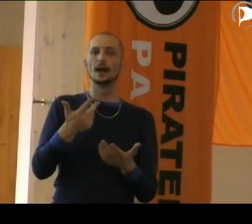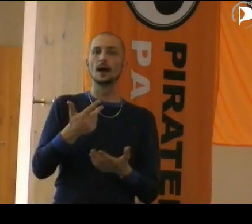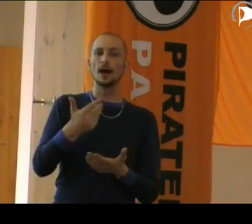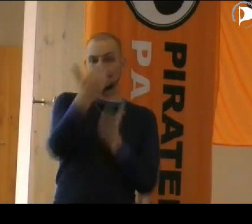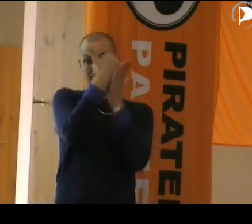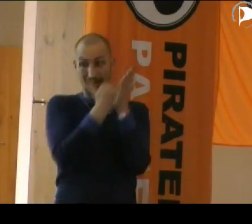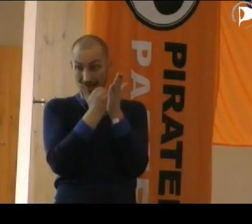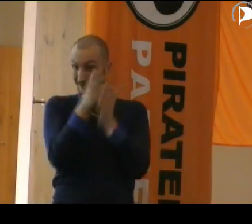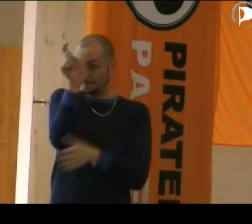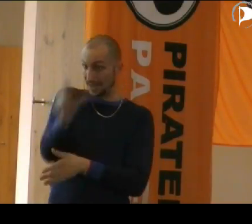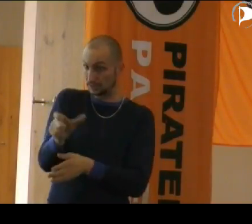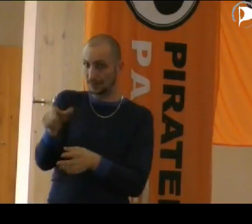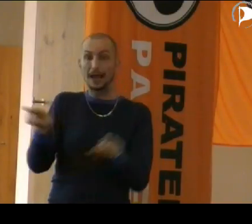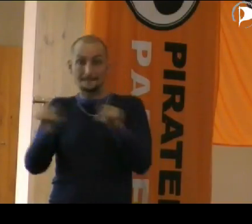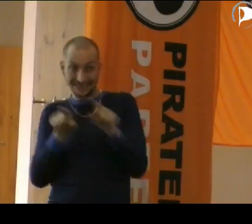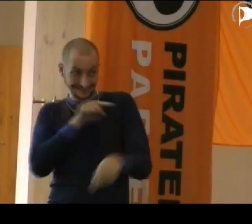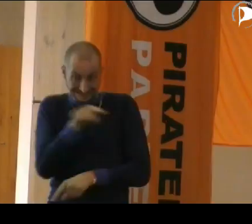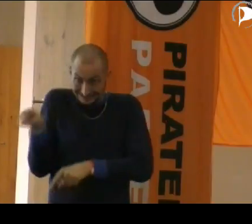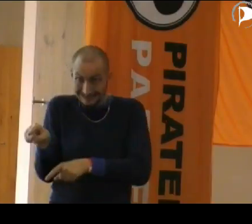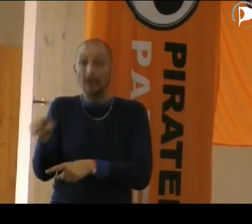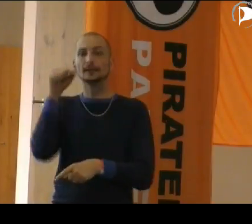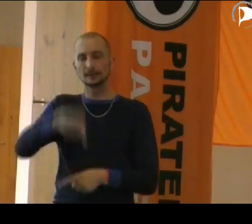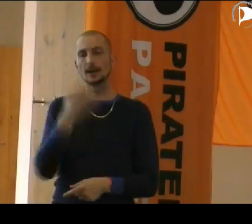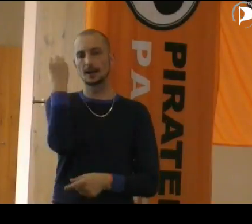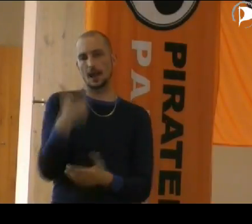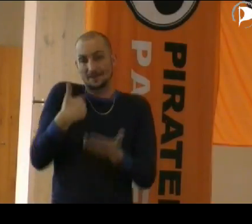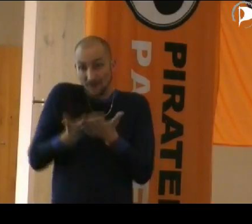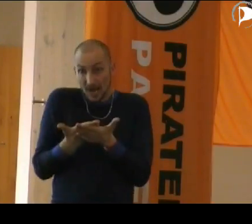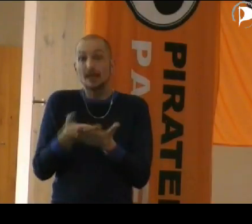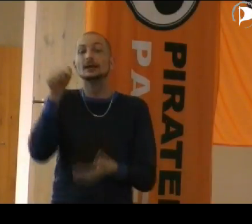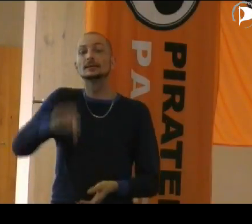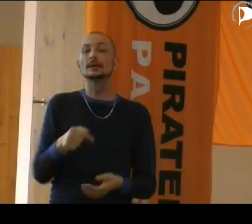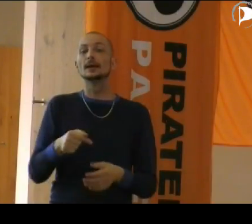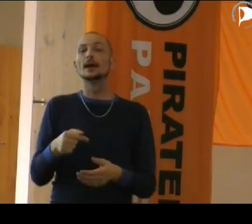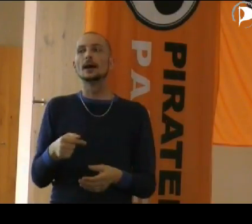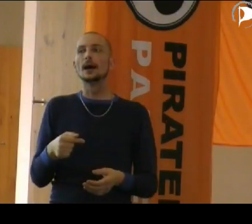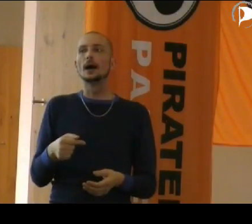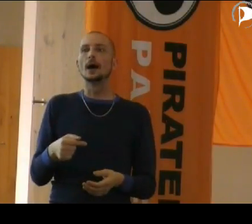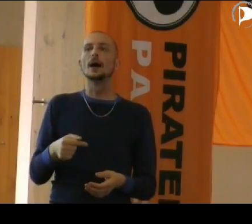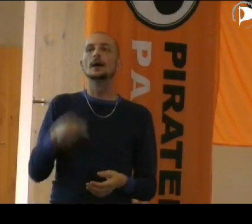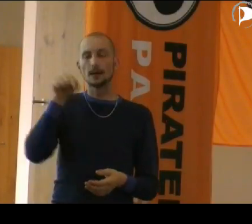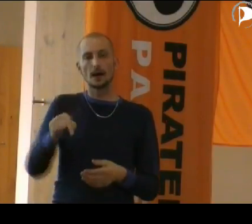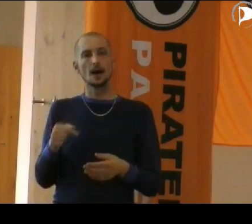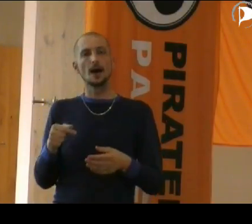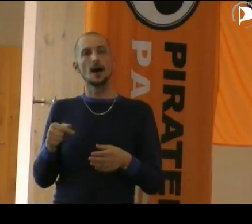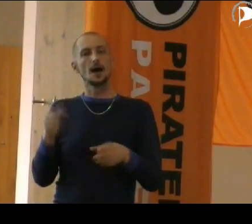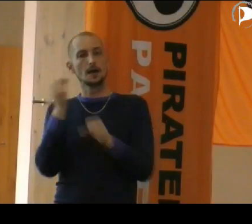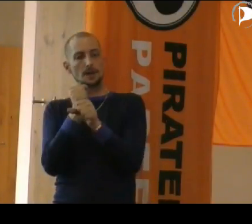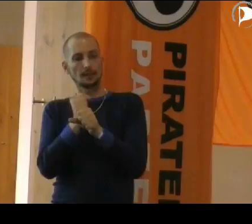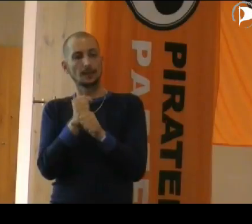zuzuordnen und in einem konkreten fall muss ein problem hat dass wir diese zuordnen der haupt klar